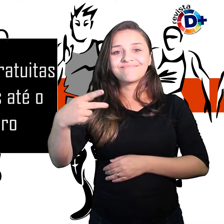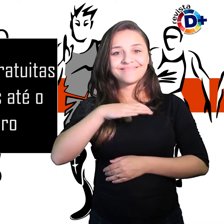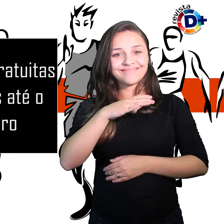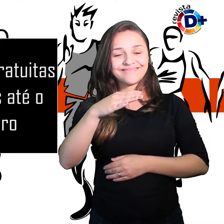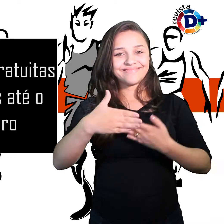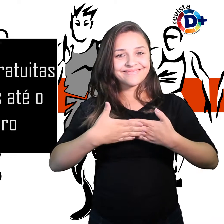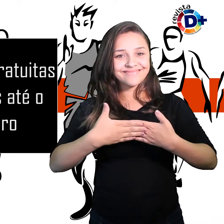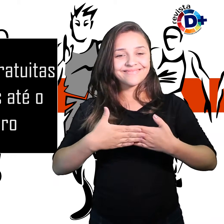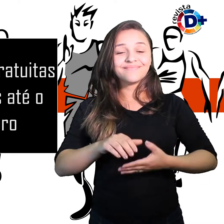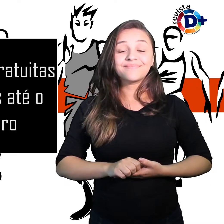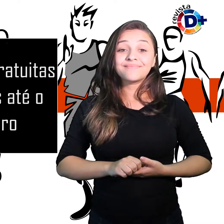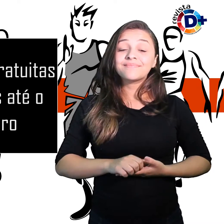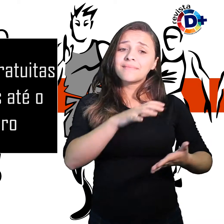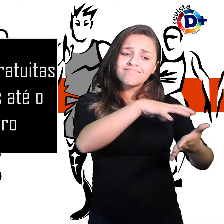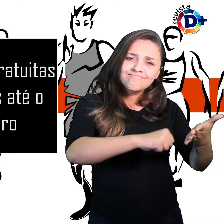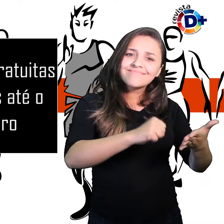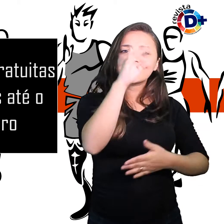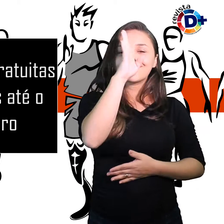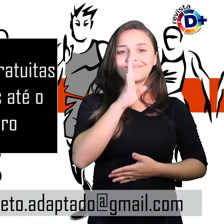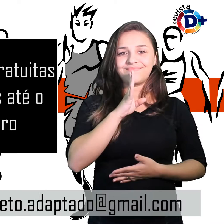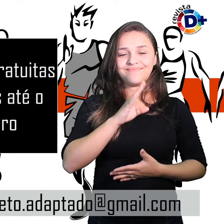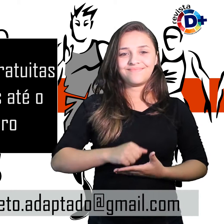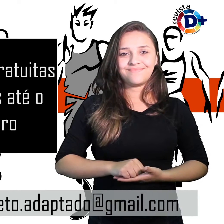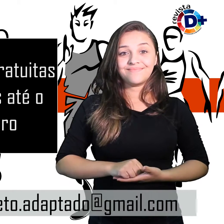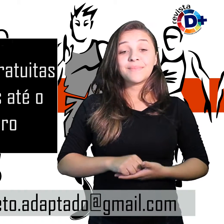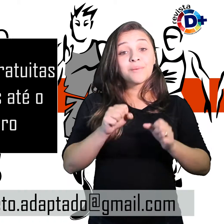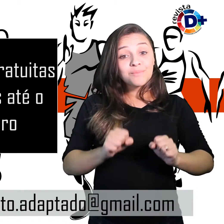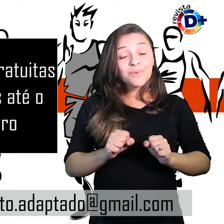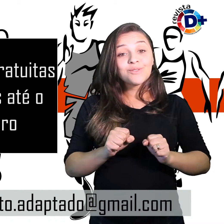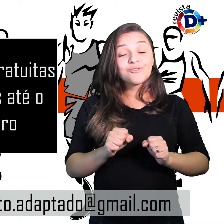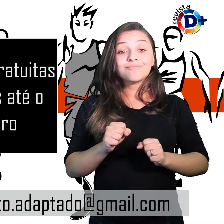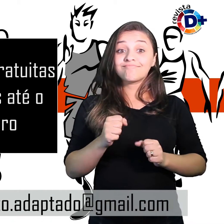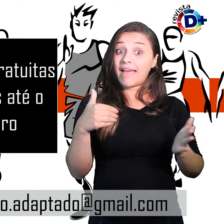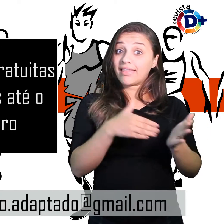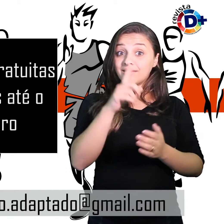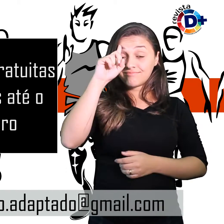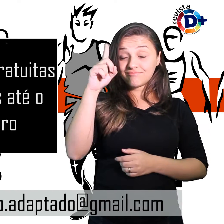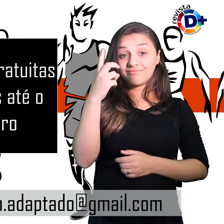inscrições são gratuitas e serão realizadas até o dia 3 de outubro pelo